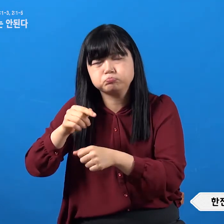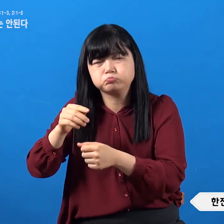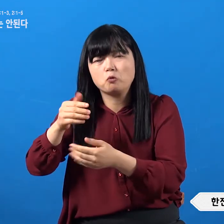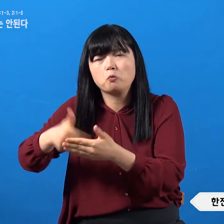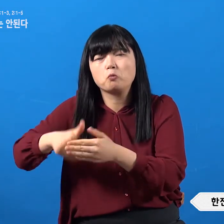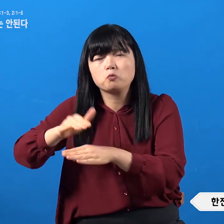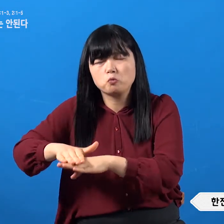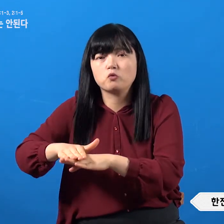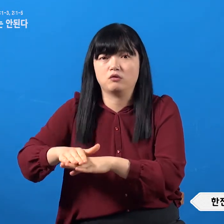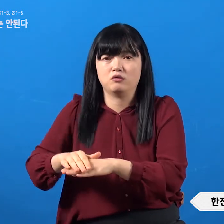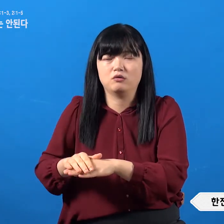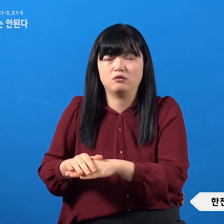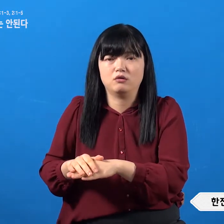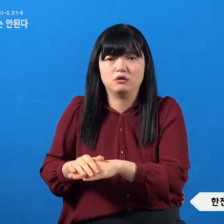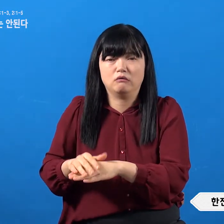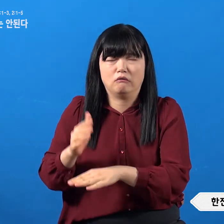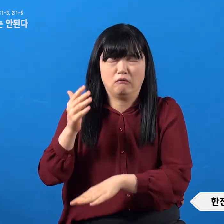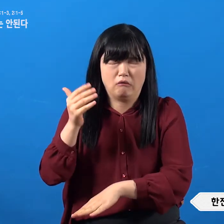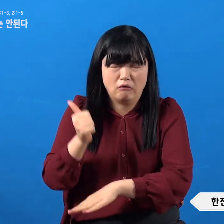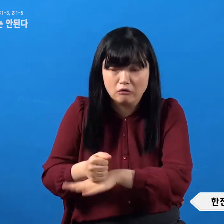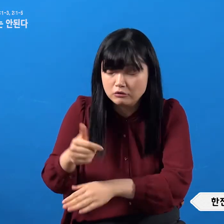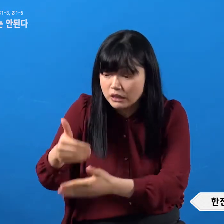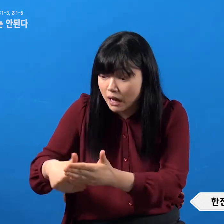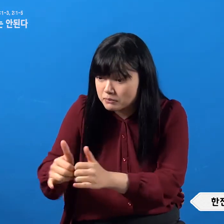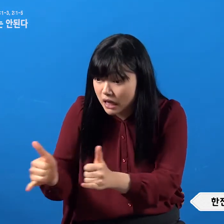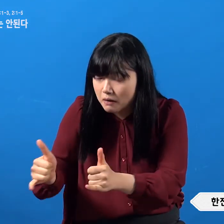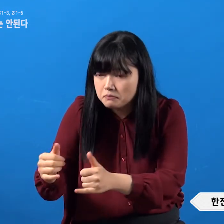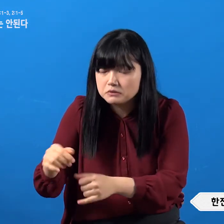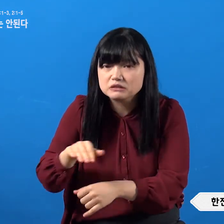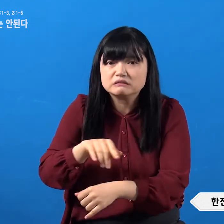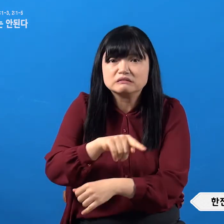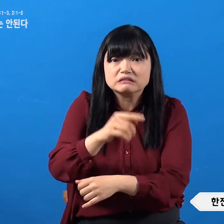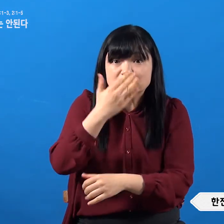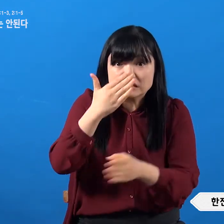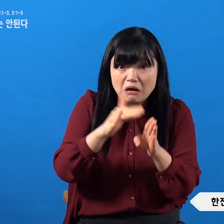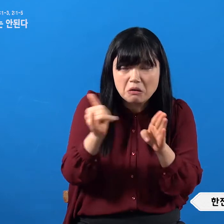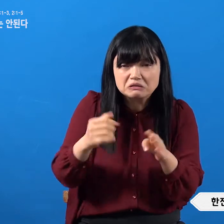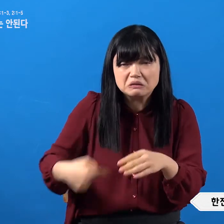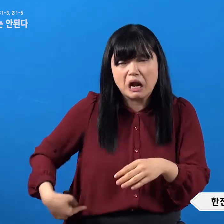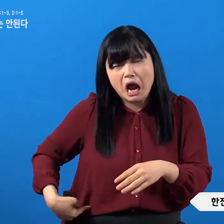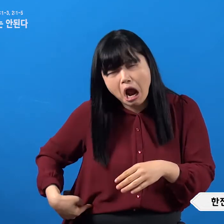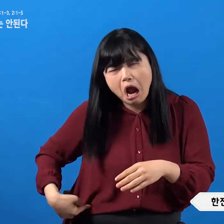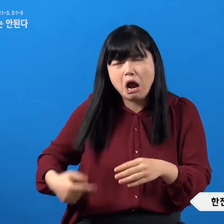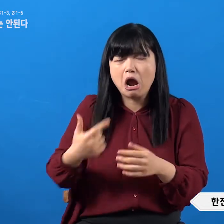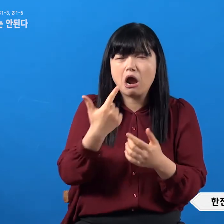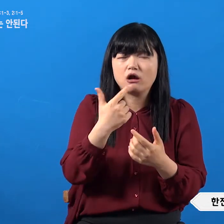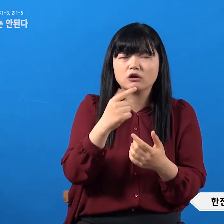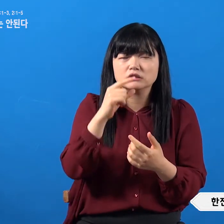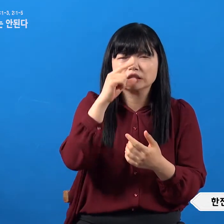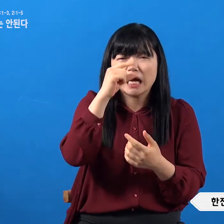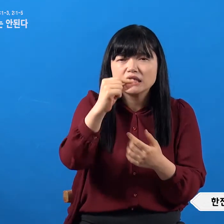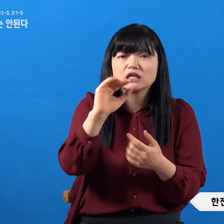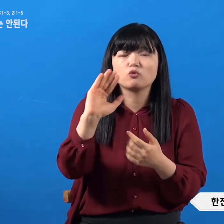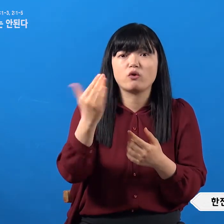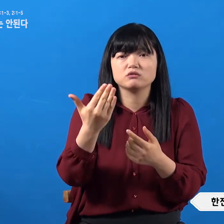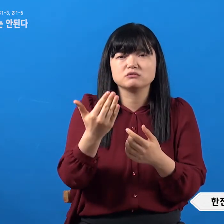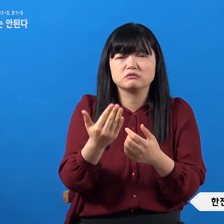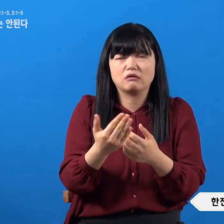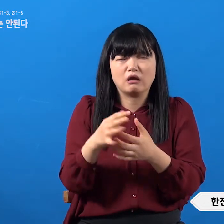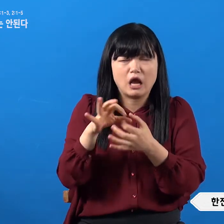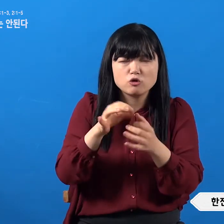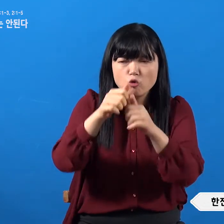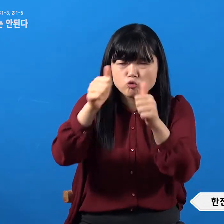사람들이 장차 그들에게 가시처럼 찌르는 존재가 되고 그들의 우상 숭배를